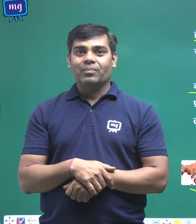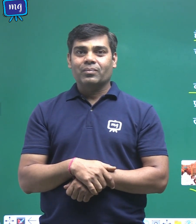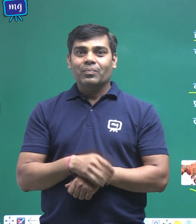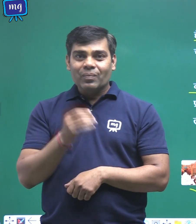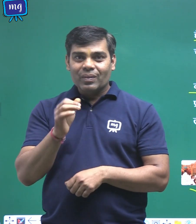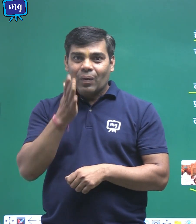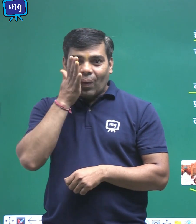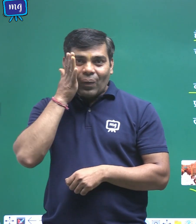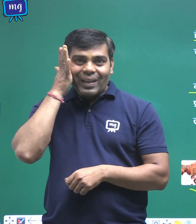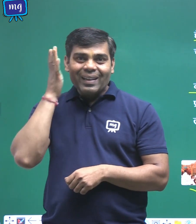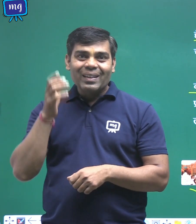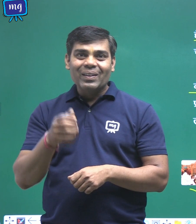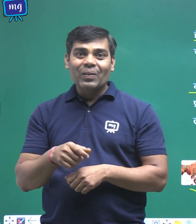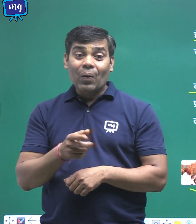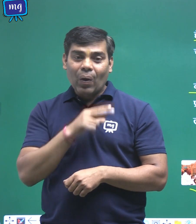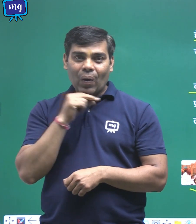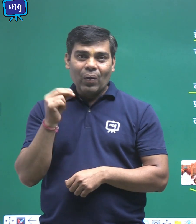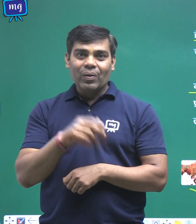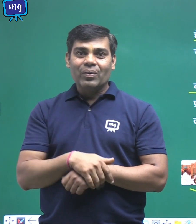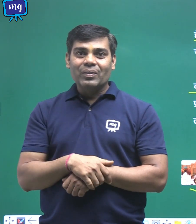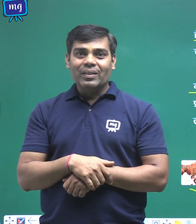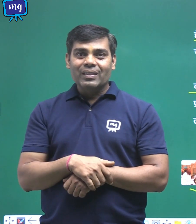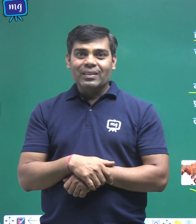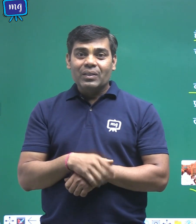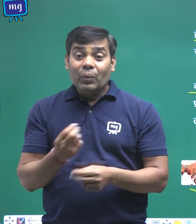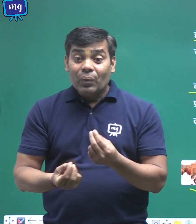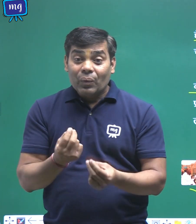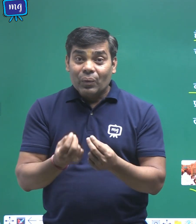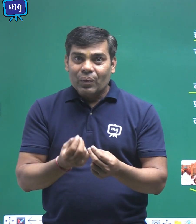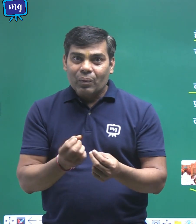होली और दिवाली